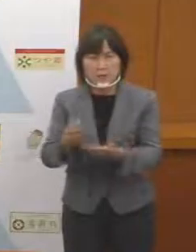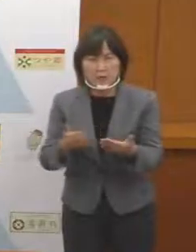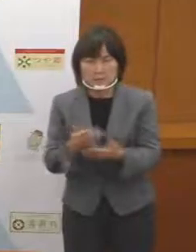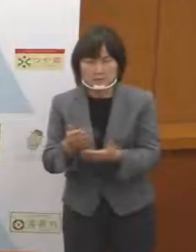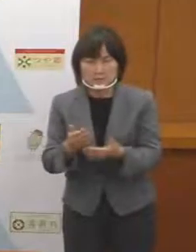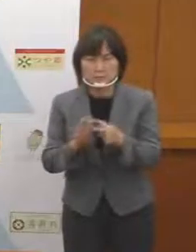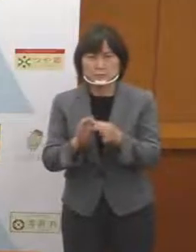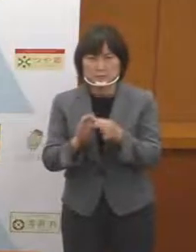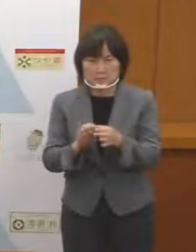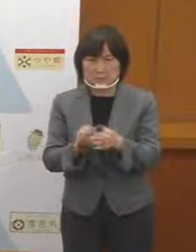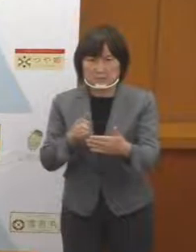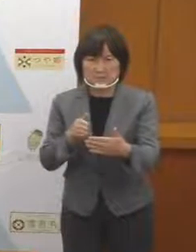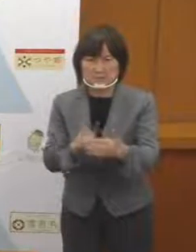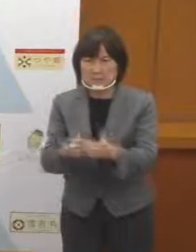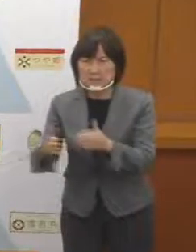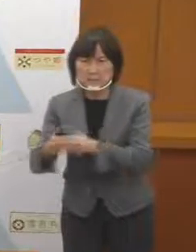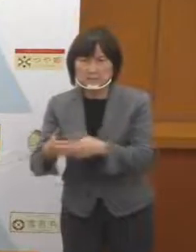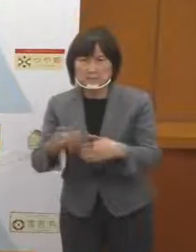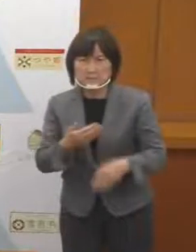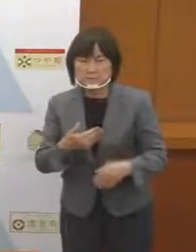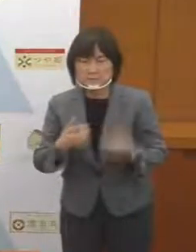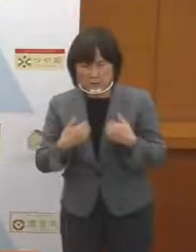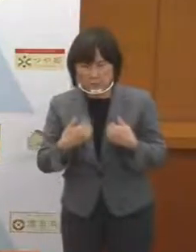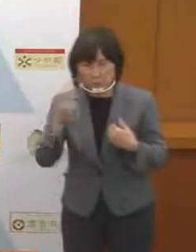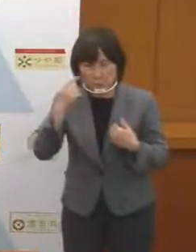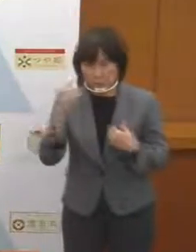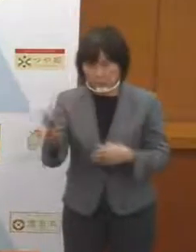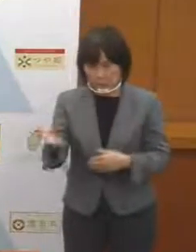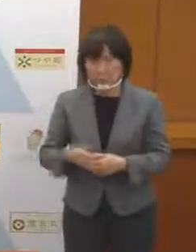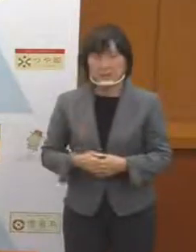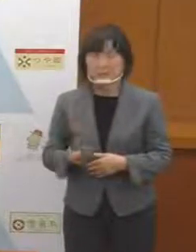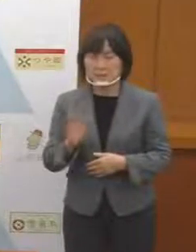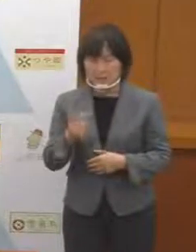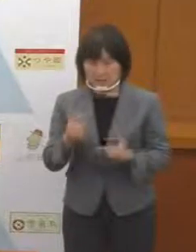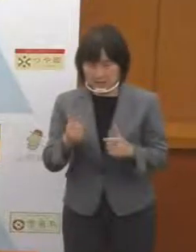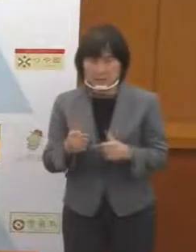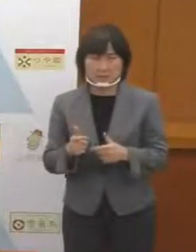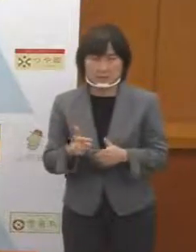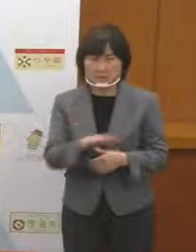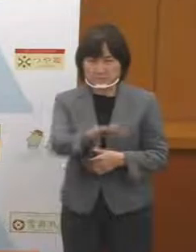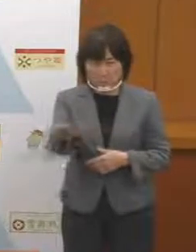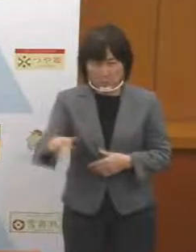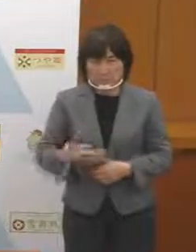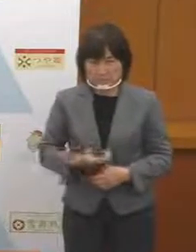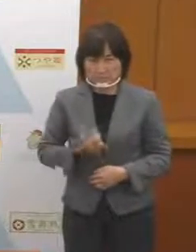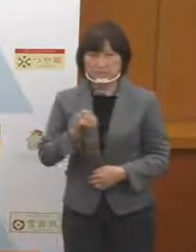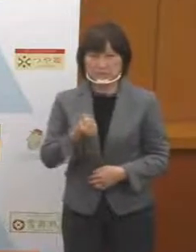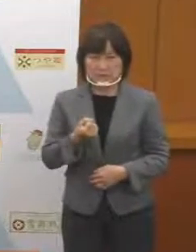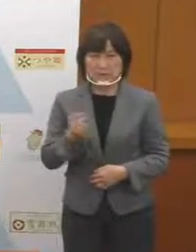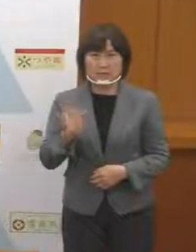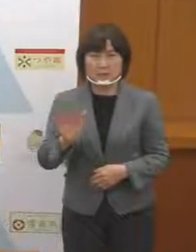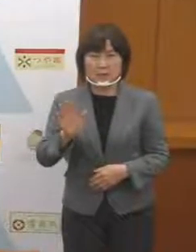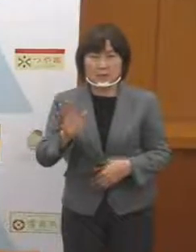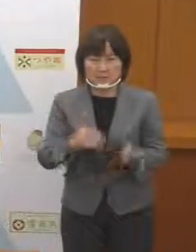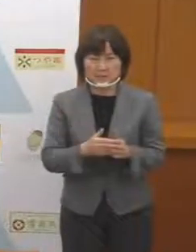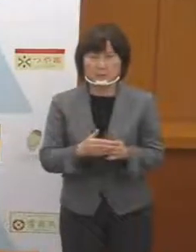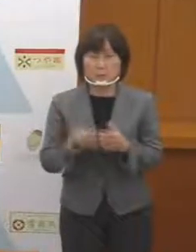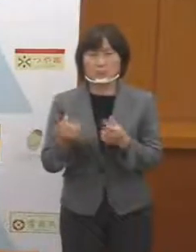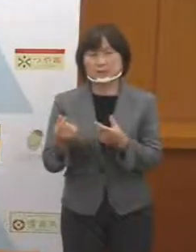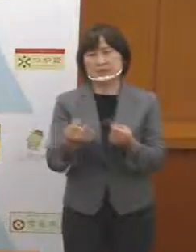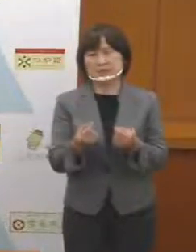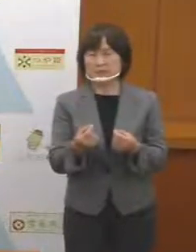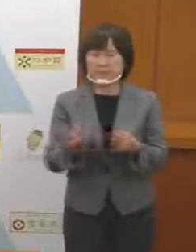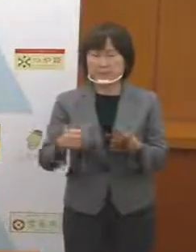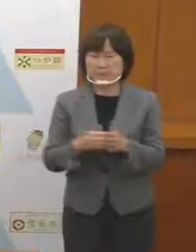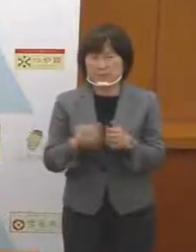ふれあいというものを制限せざるを得ないというふうにお考えなのかとてもやっぱりこう有権者を信頼してあのこれまで全くこれ